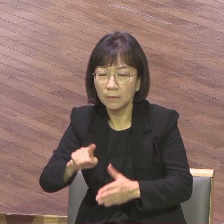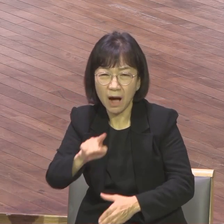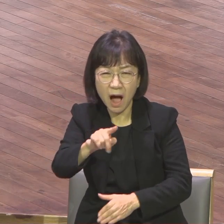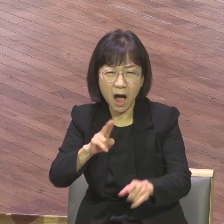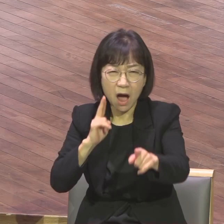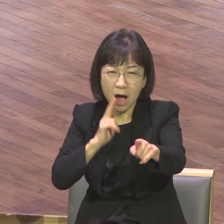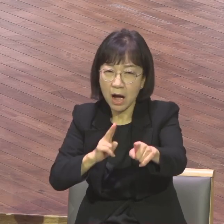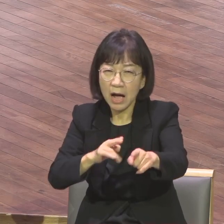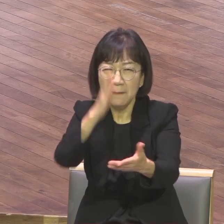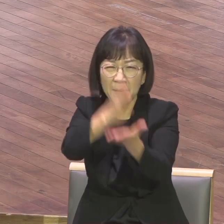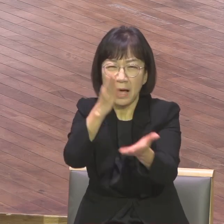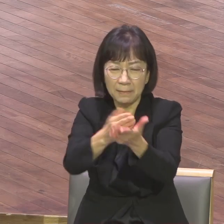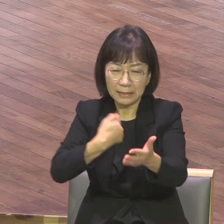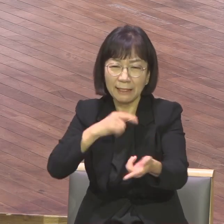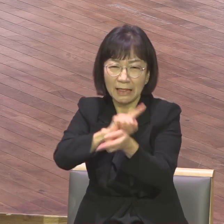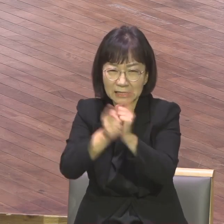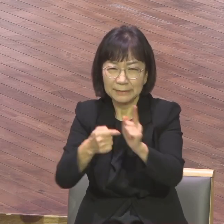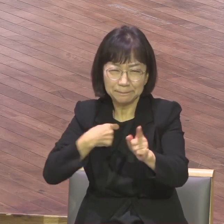처참하니까.